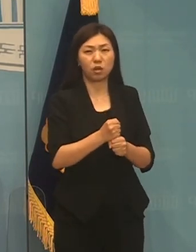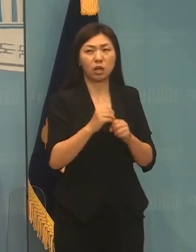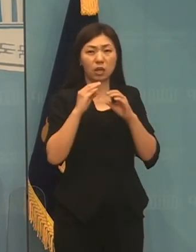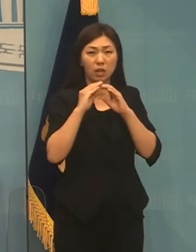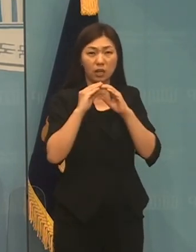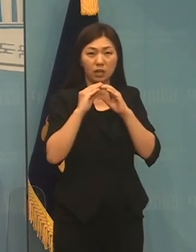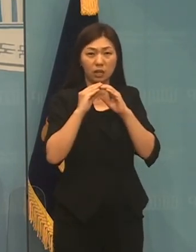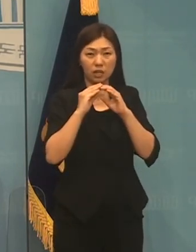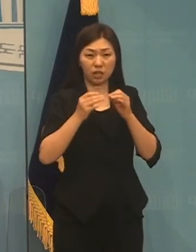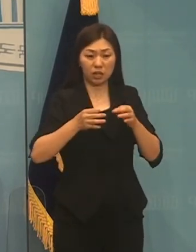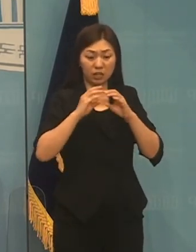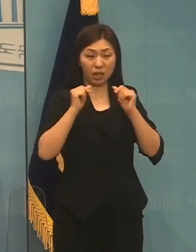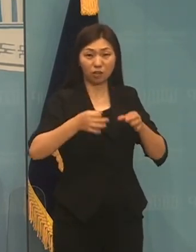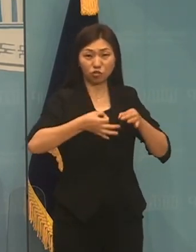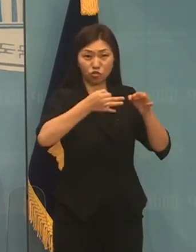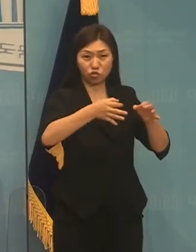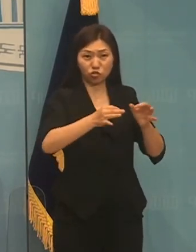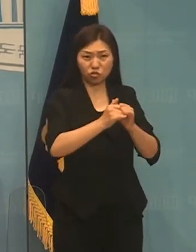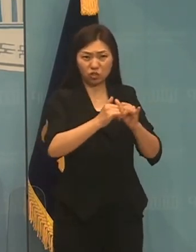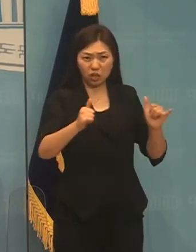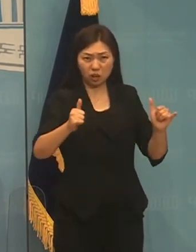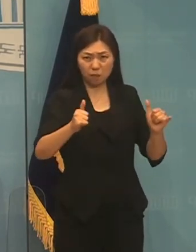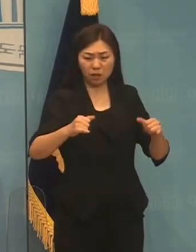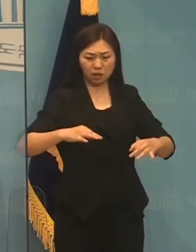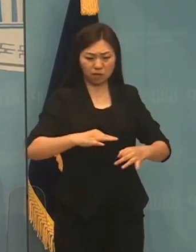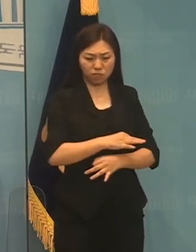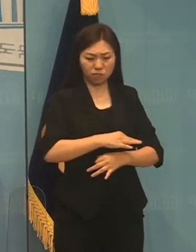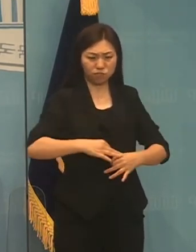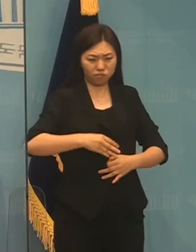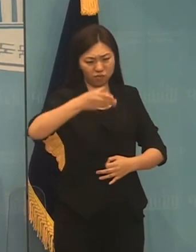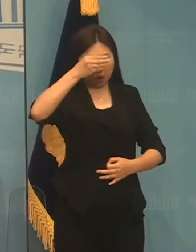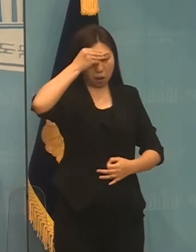되어 국회에 시범을 보이고